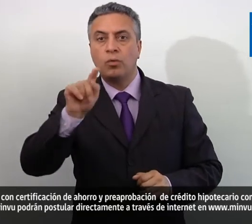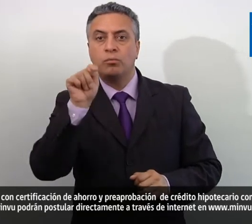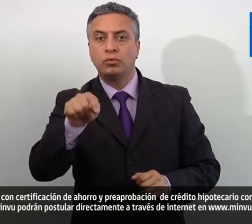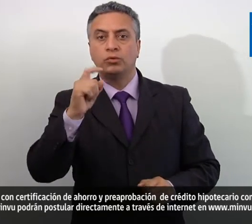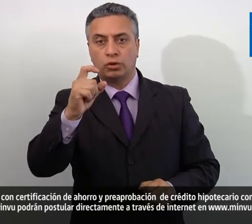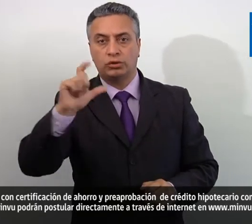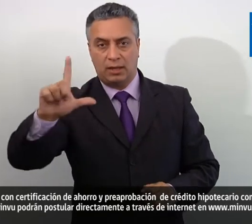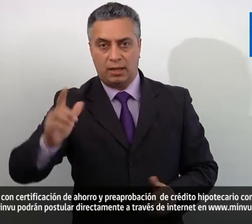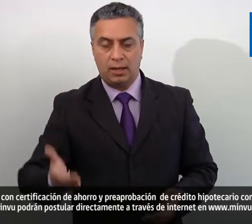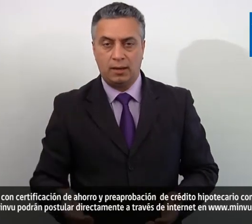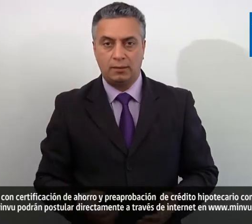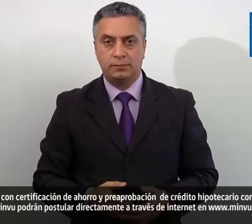www.mimbu.cl.